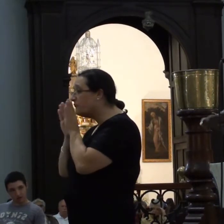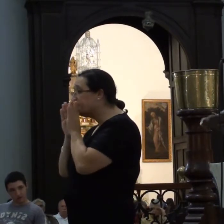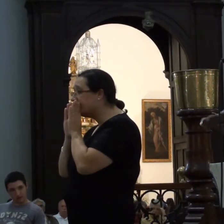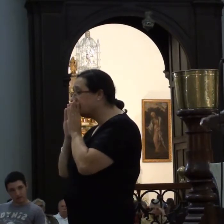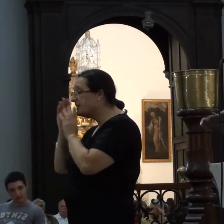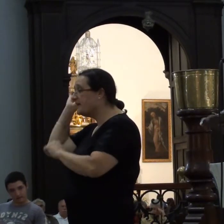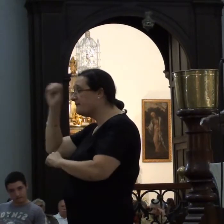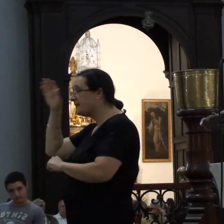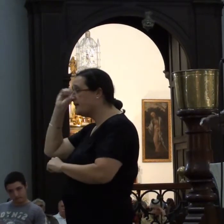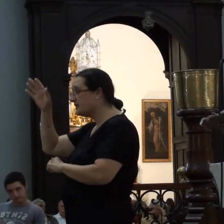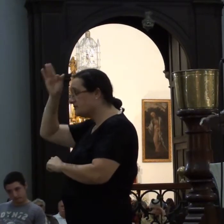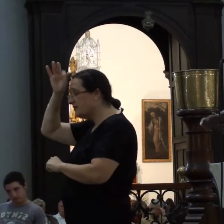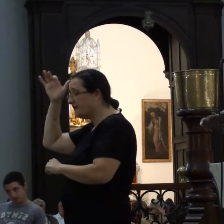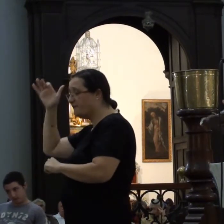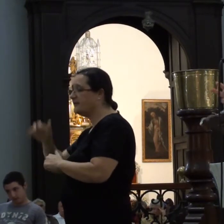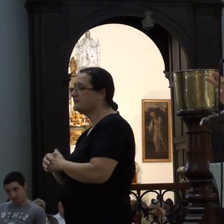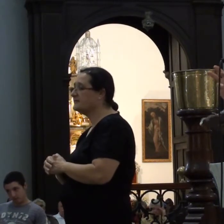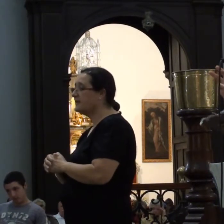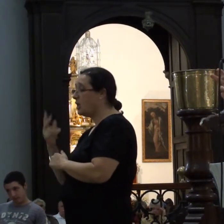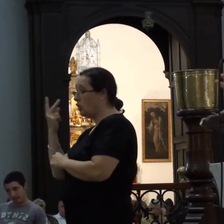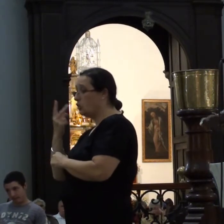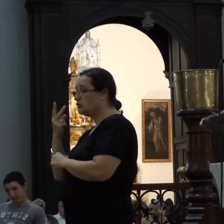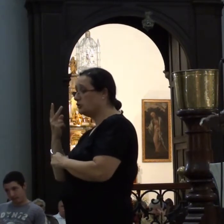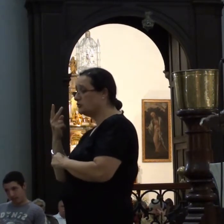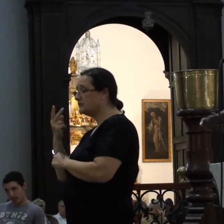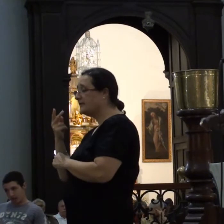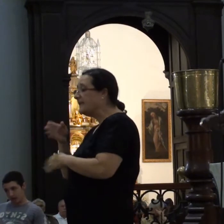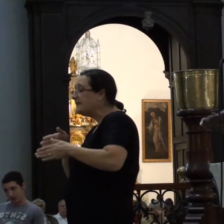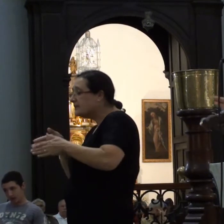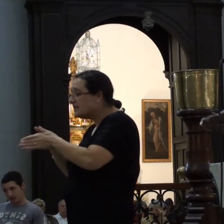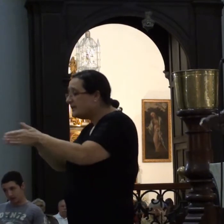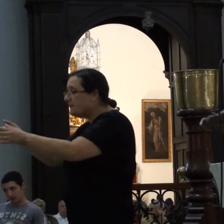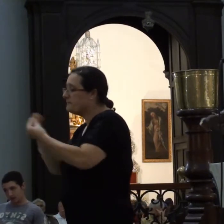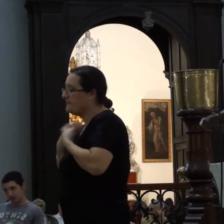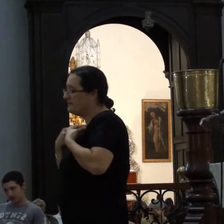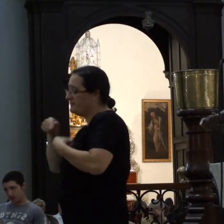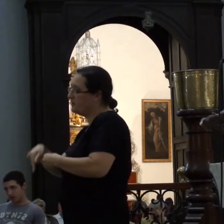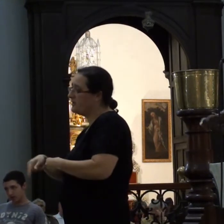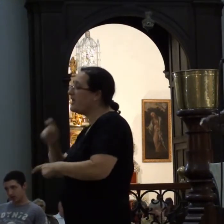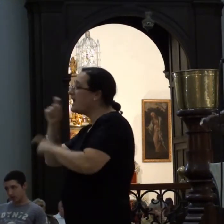estos dos vectores apuntan en la dirección correcta para vivir hoy